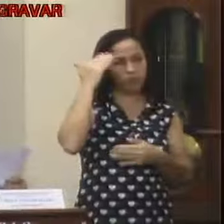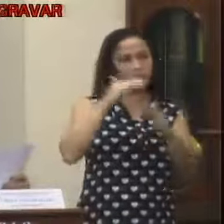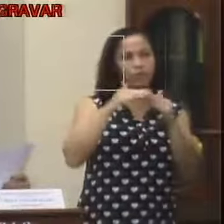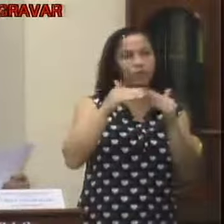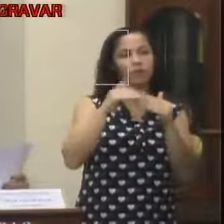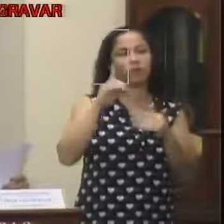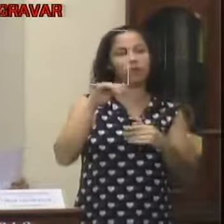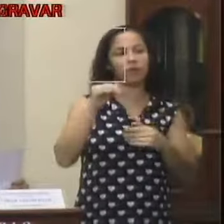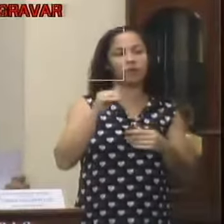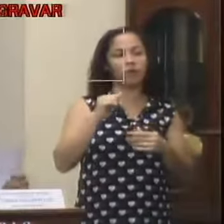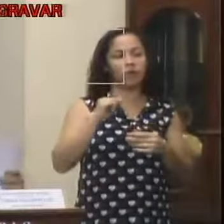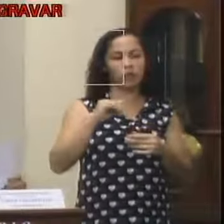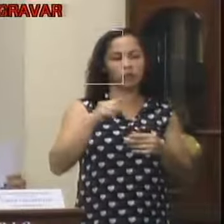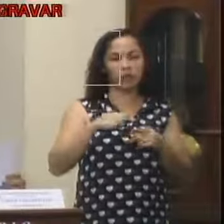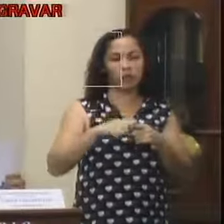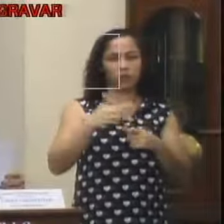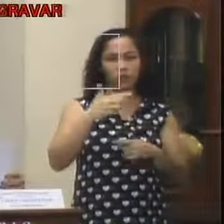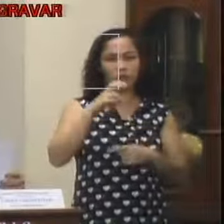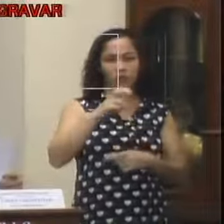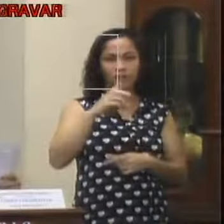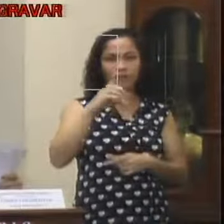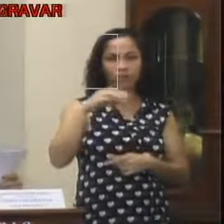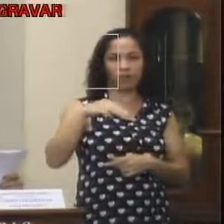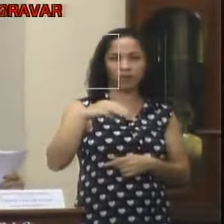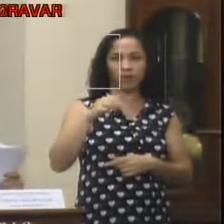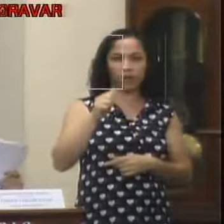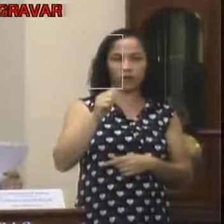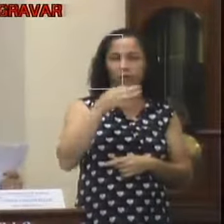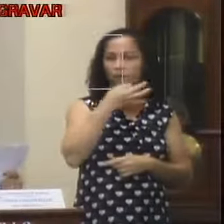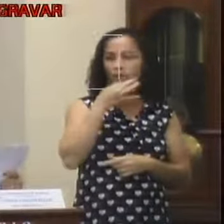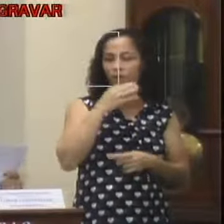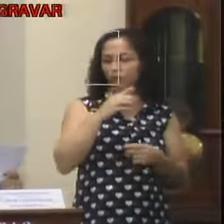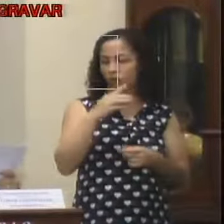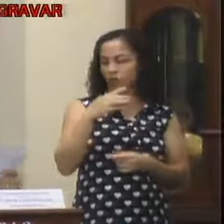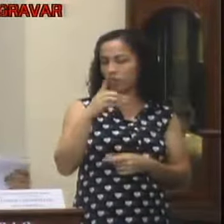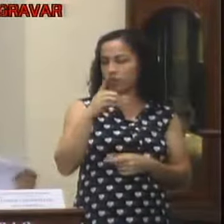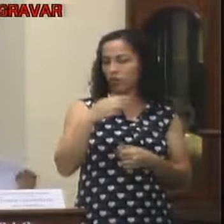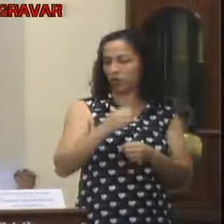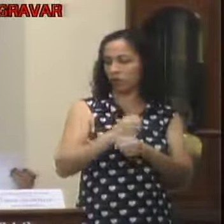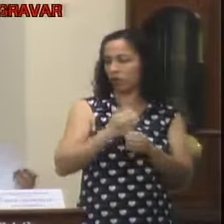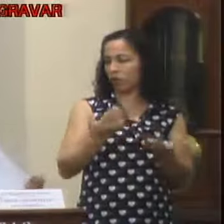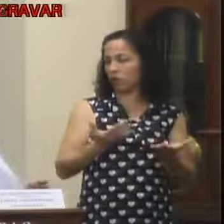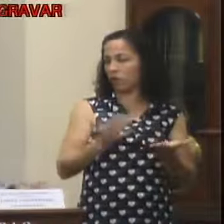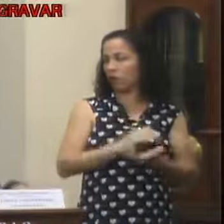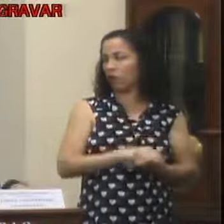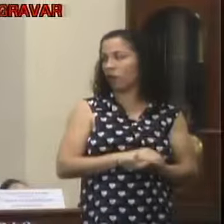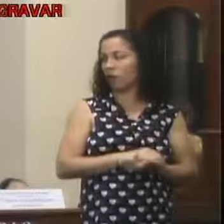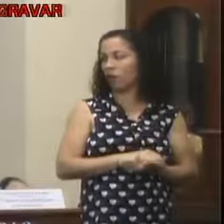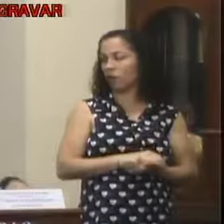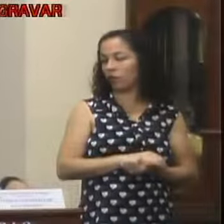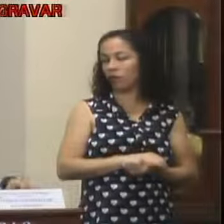em nome de todos solicitar o exposto acima. Sala das sessões, 3 de abril de 2018, vereadora Michele Cabral.